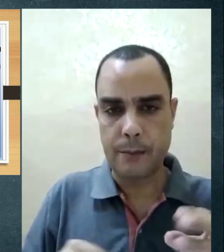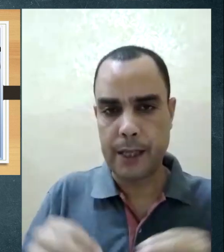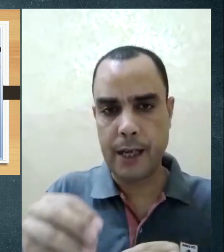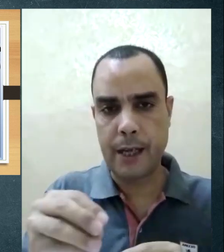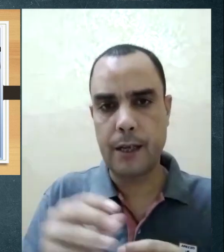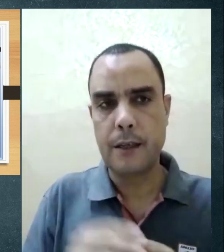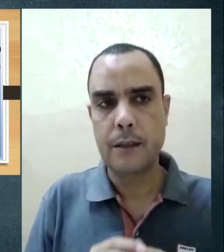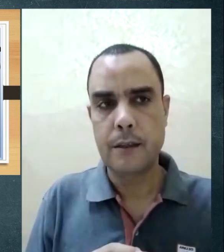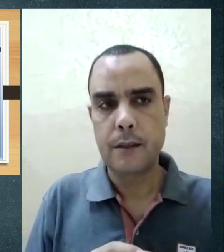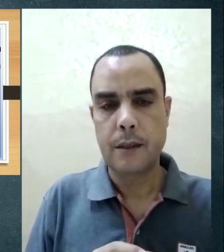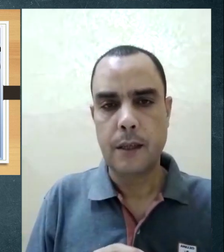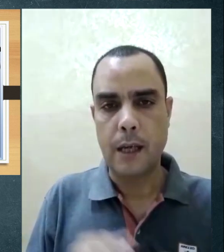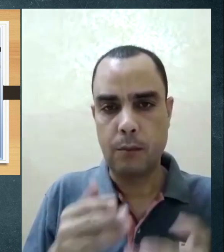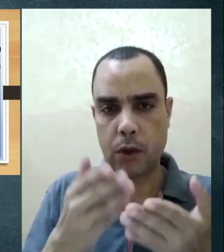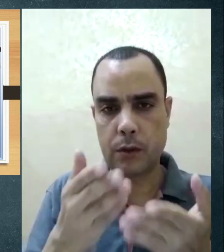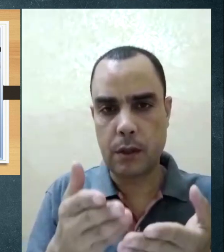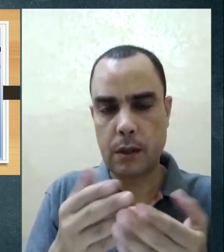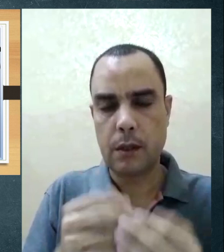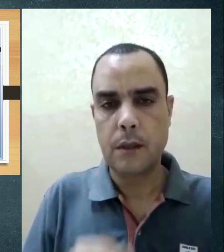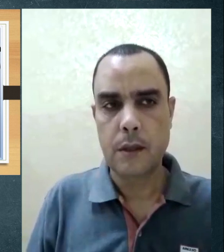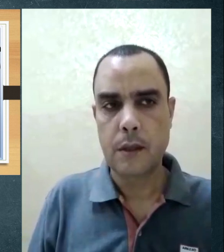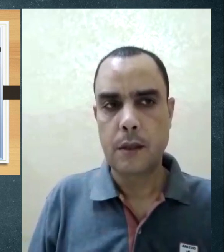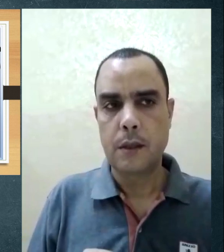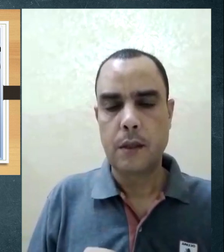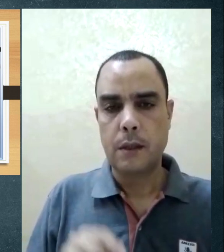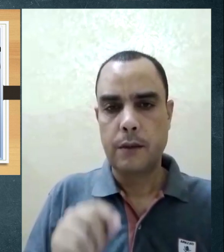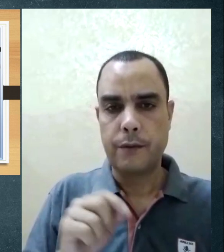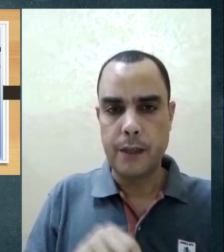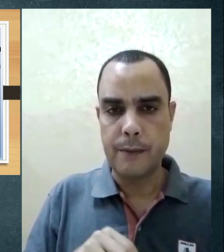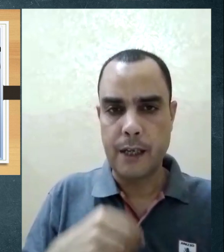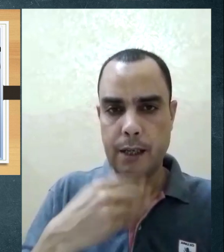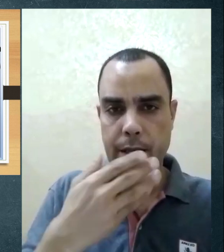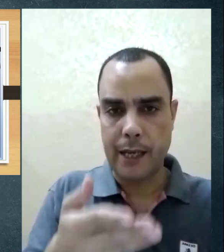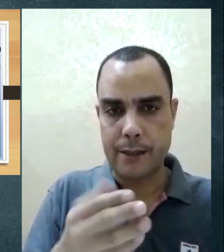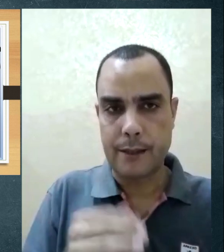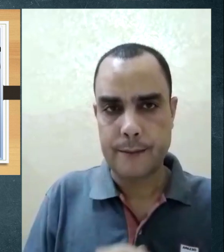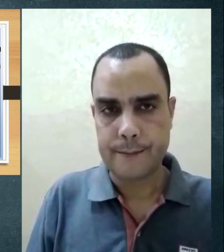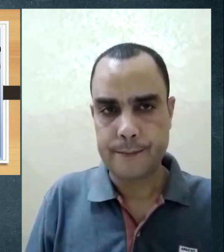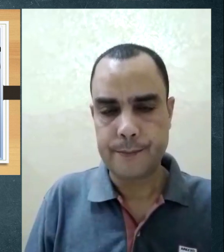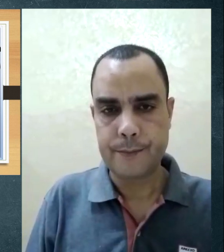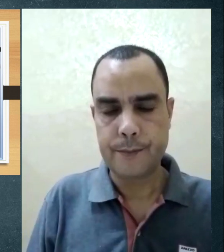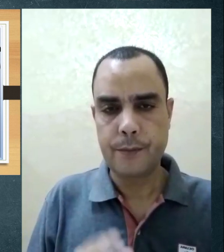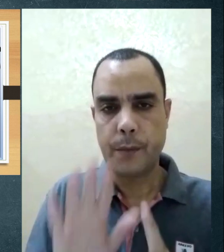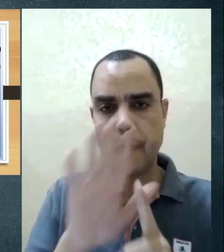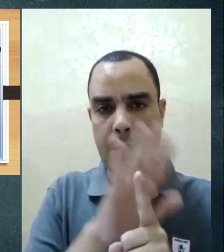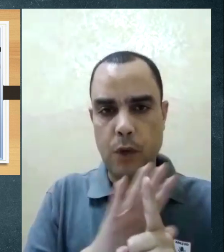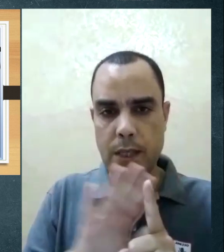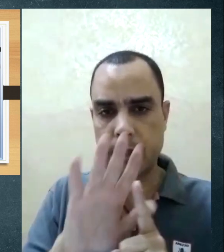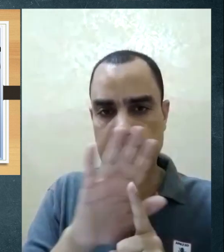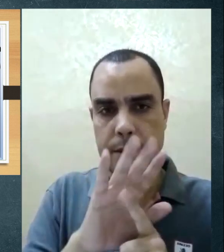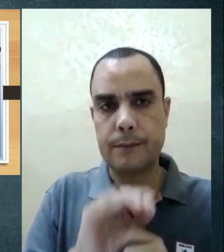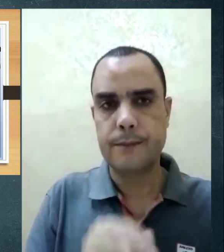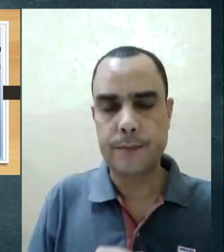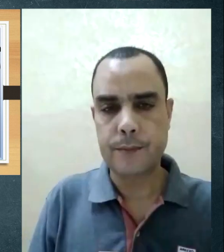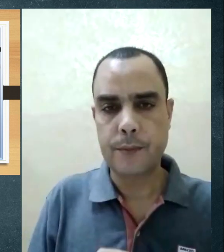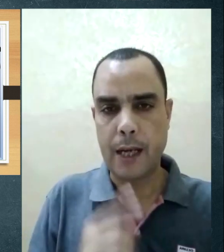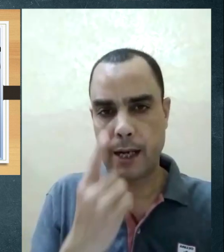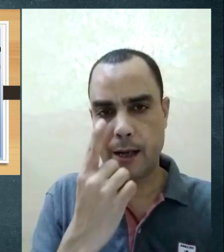من البدائل المعطاة فيما يأتي.